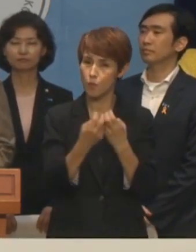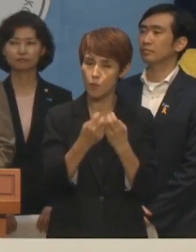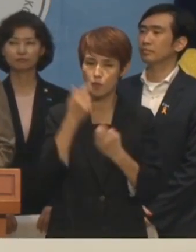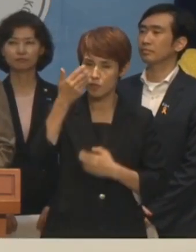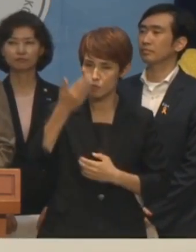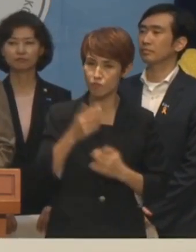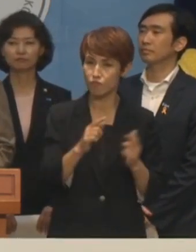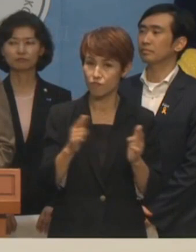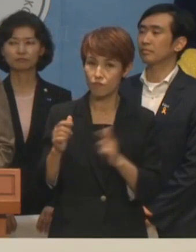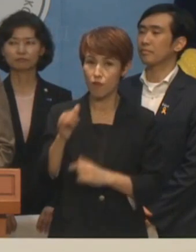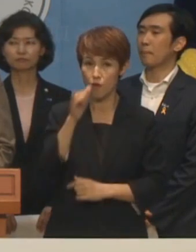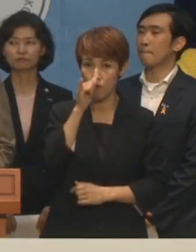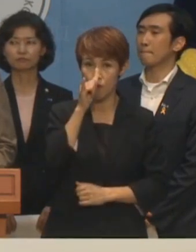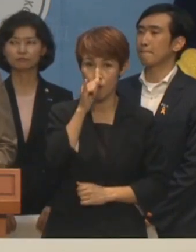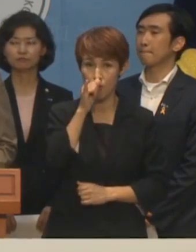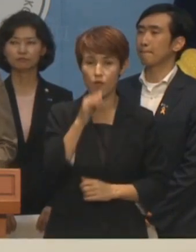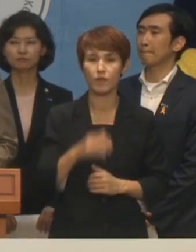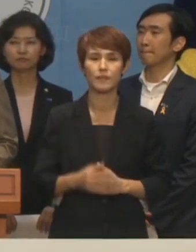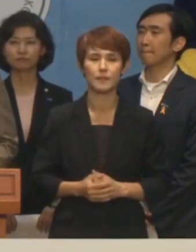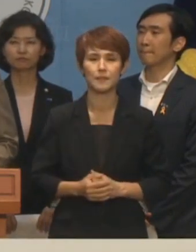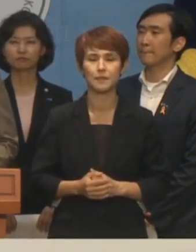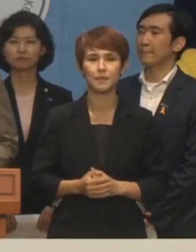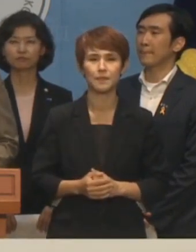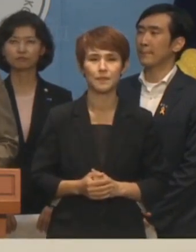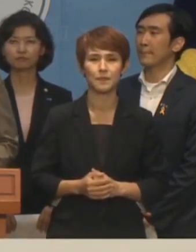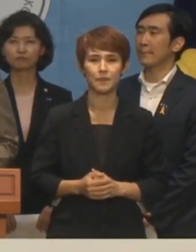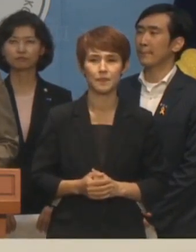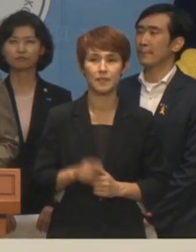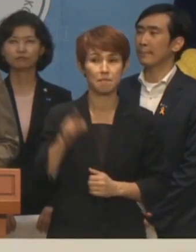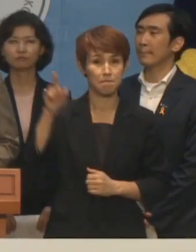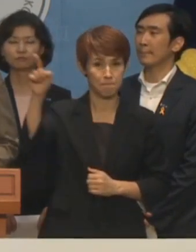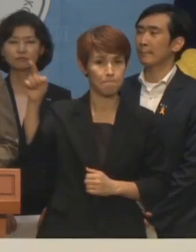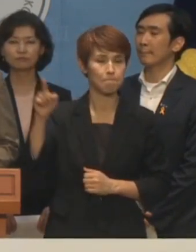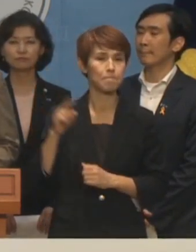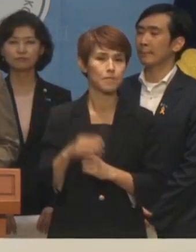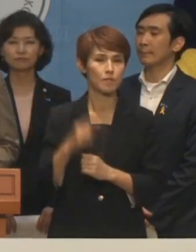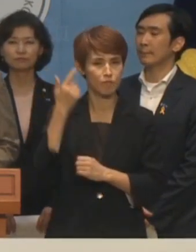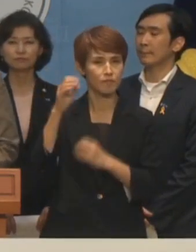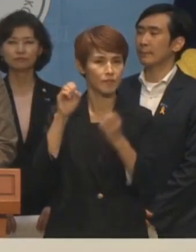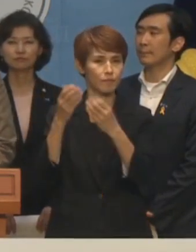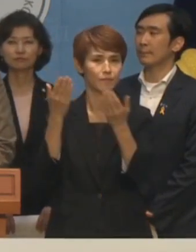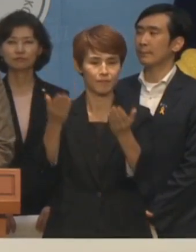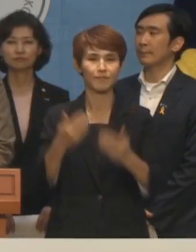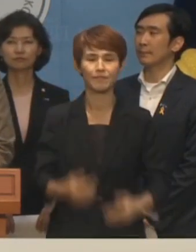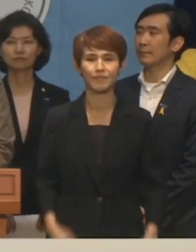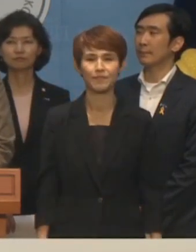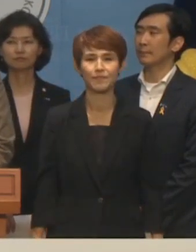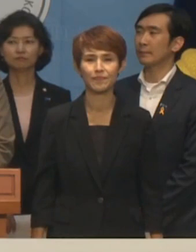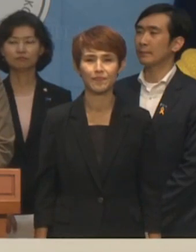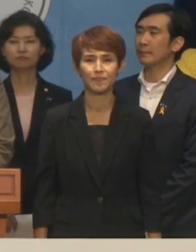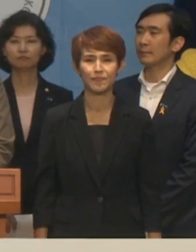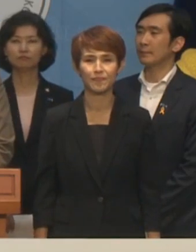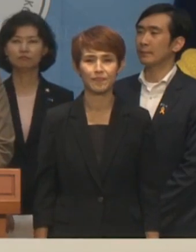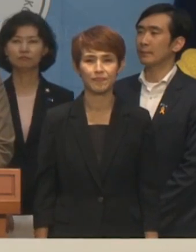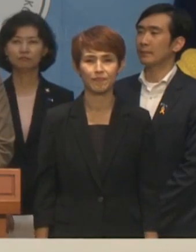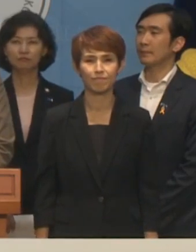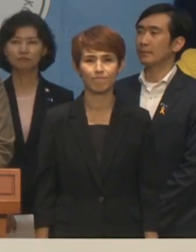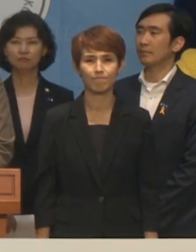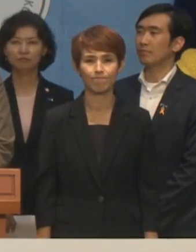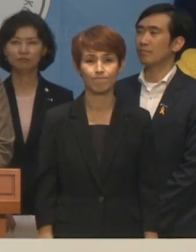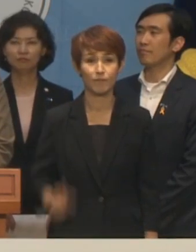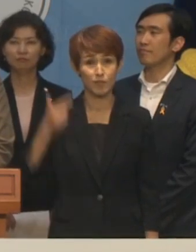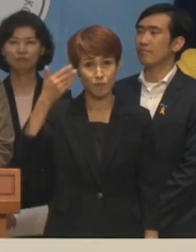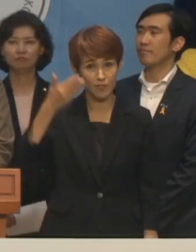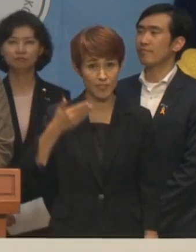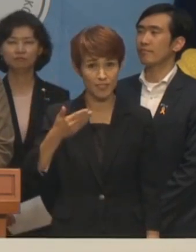질문 하실 게 있으시면 저희가 뭐 가능하다면 백브리핑 등을 통해서 말씀드리도록 하겠습니다. 문의는 저희